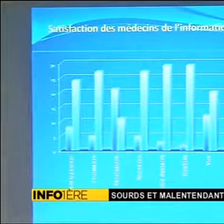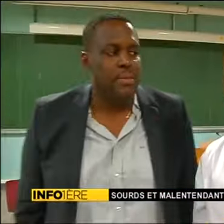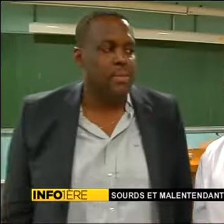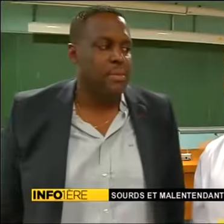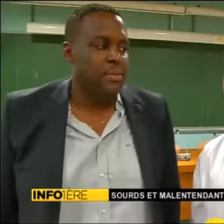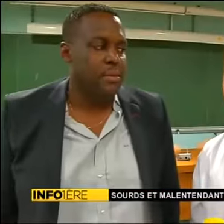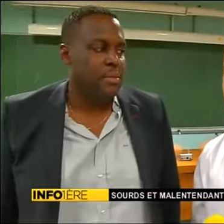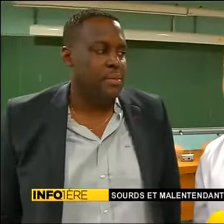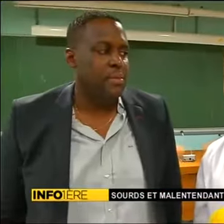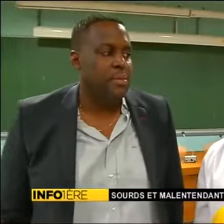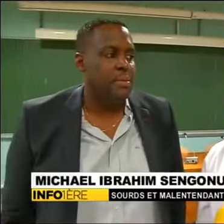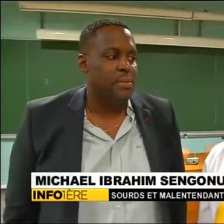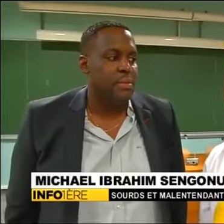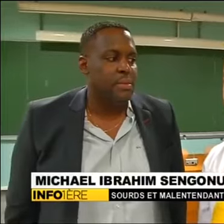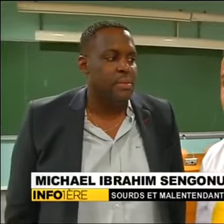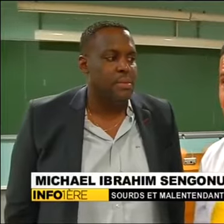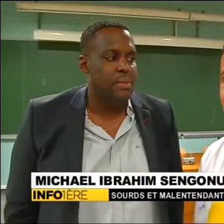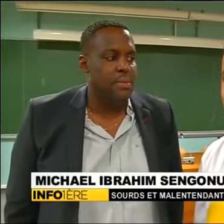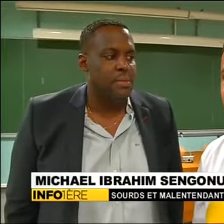C'est un travail d'un an et demi, deux ans quasiment,